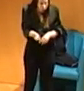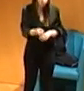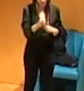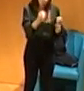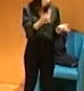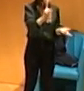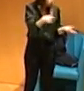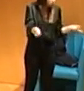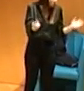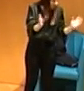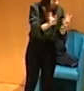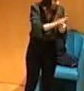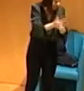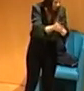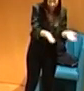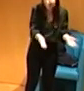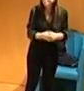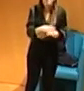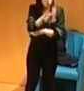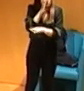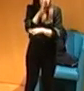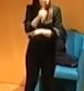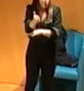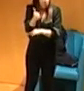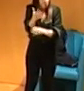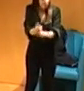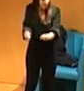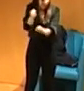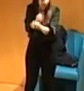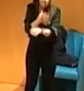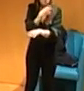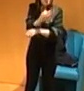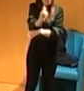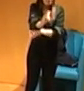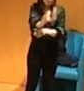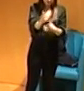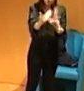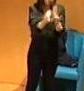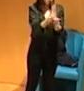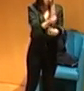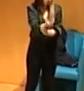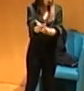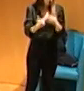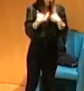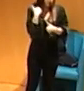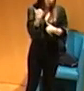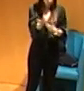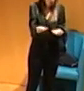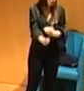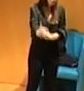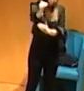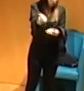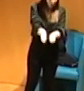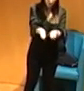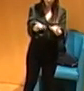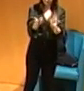qui est une association qui a été montée par une maman dont le fils, maintenant qui est adulte, est polyhandicapé et qui permet de mettre en